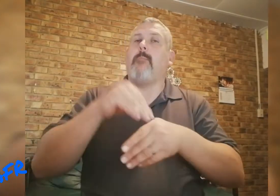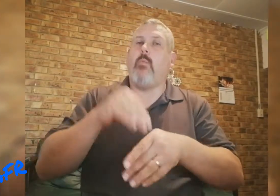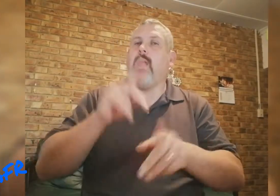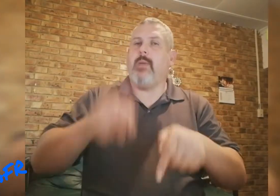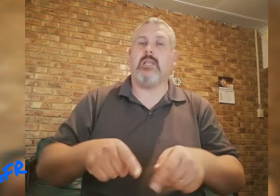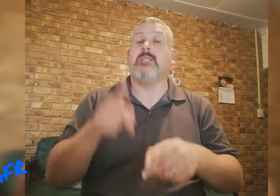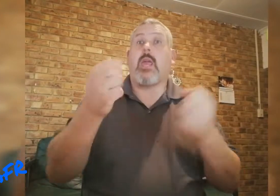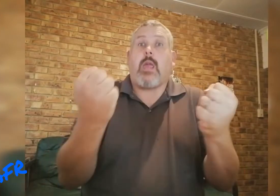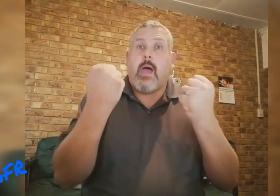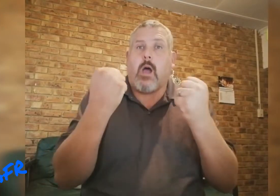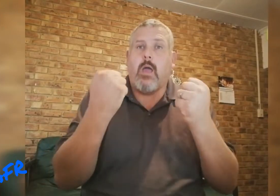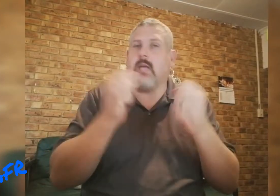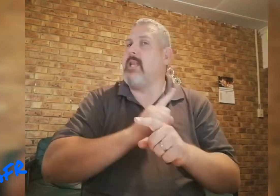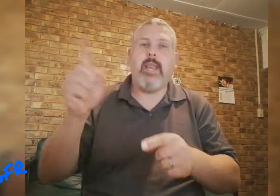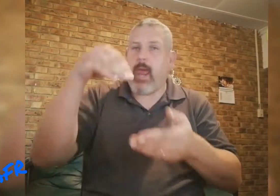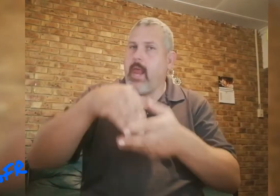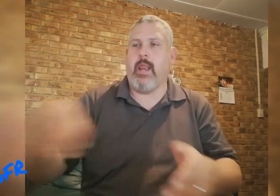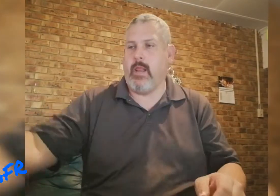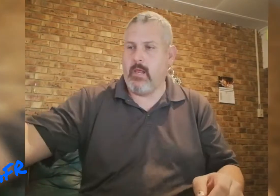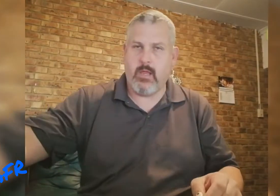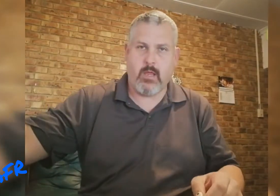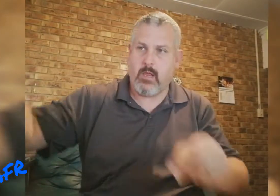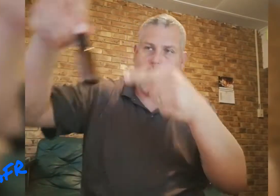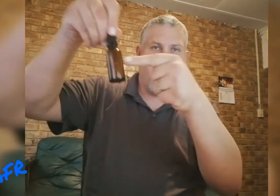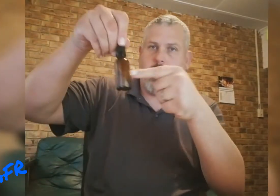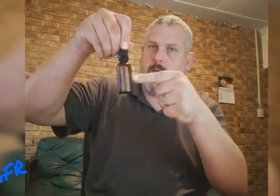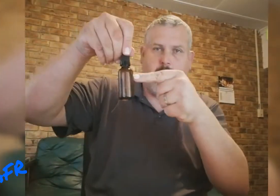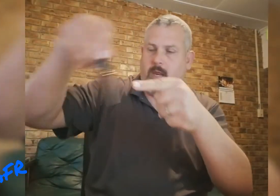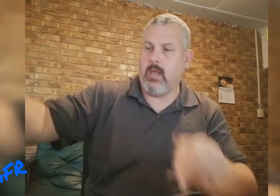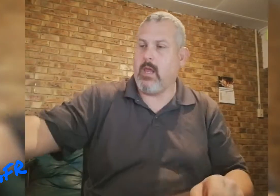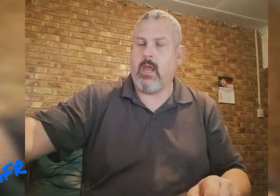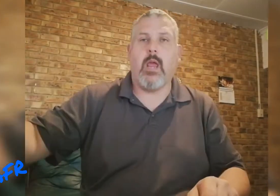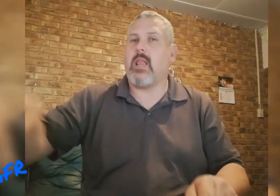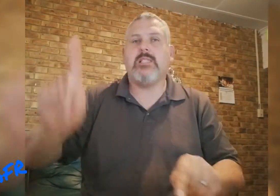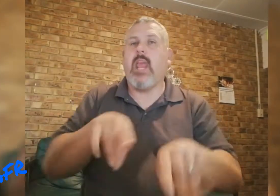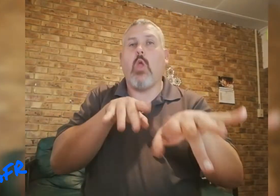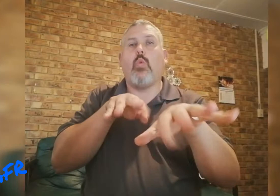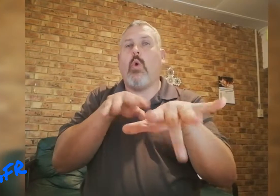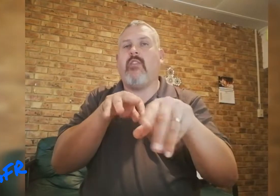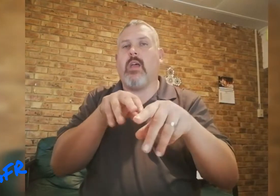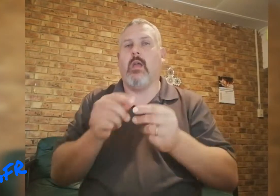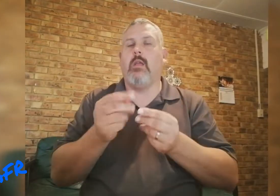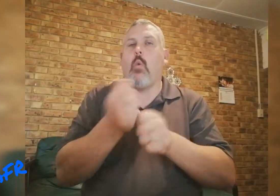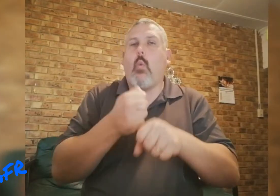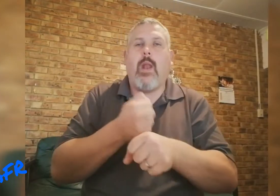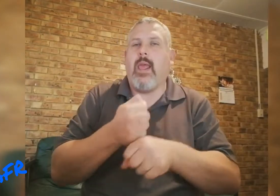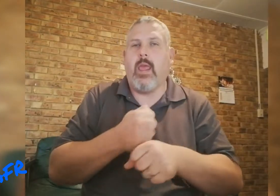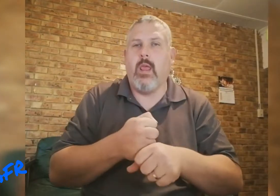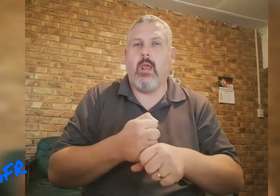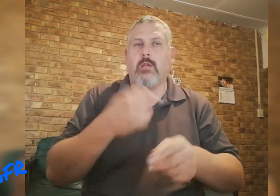die probleem is, die kerk is nie in hier nie. Het is nie toover olie,